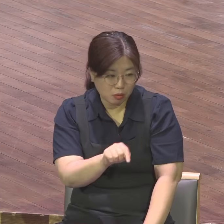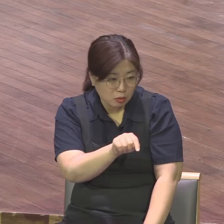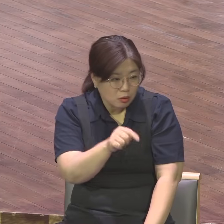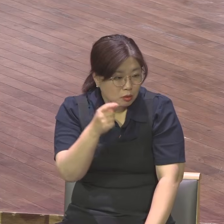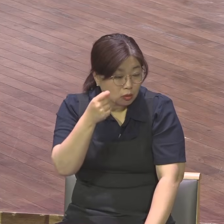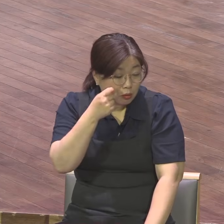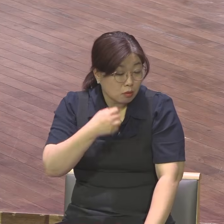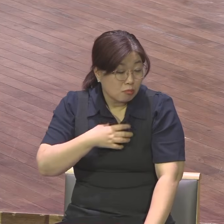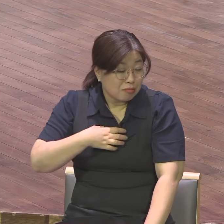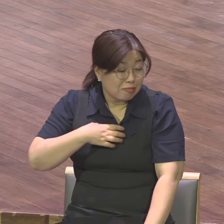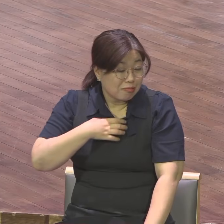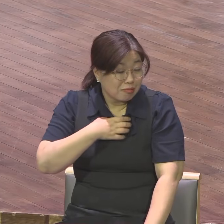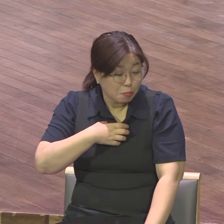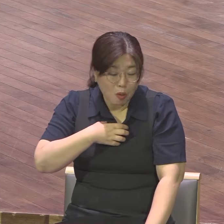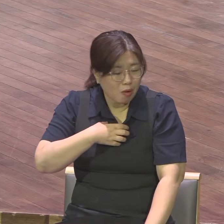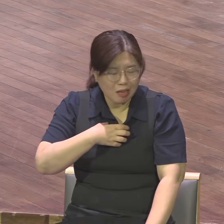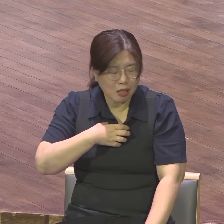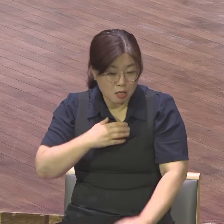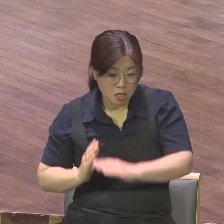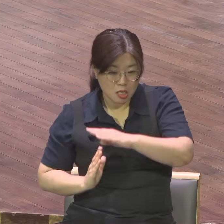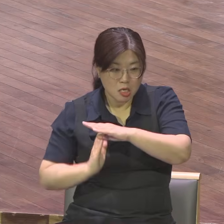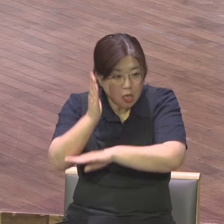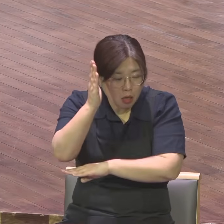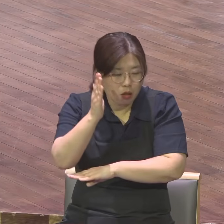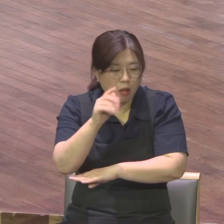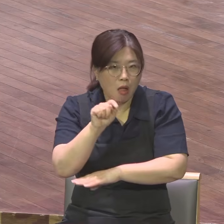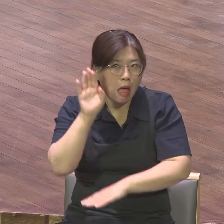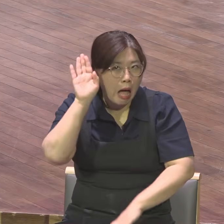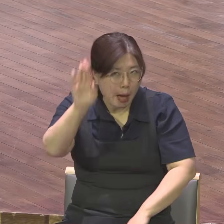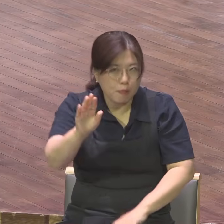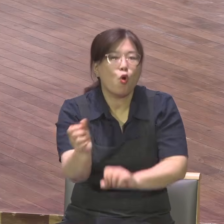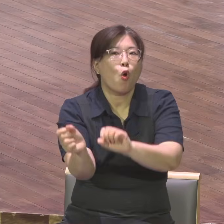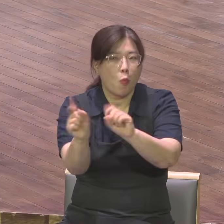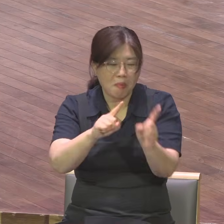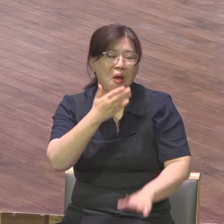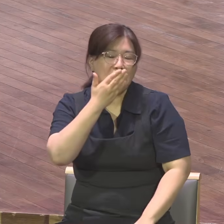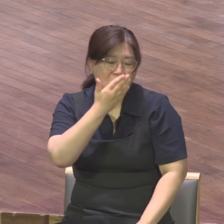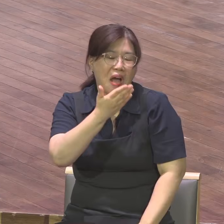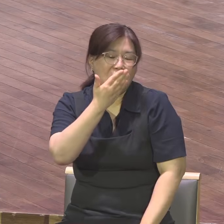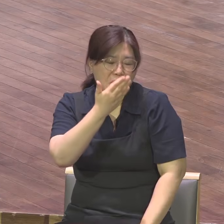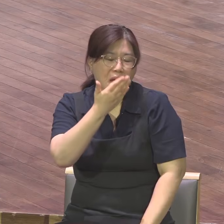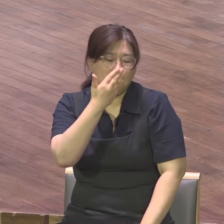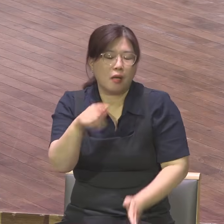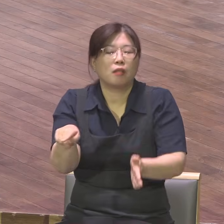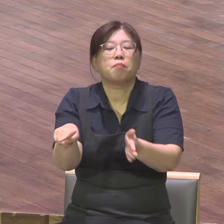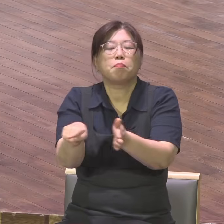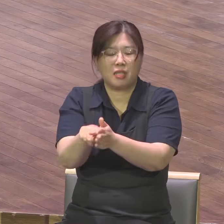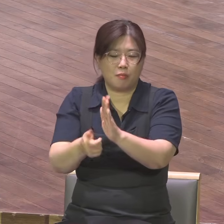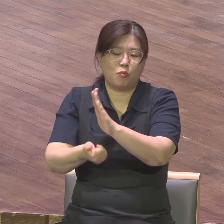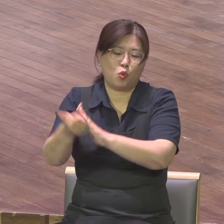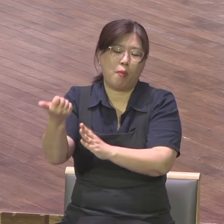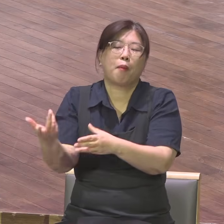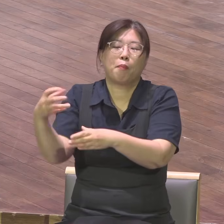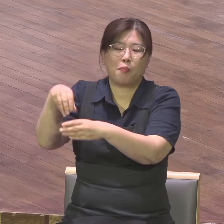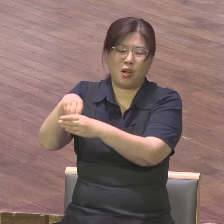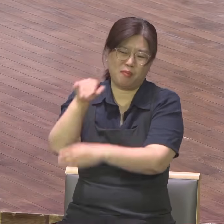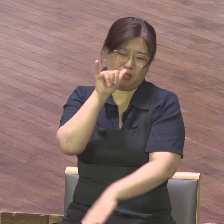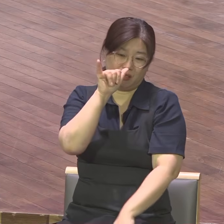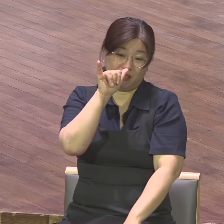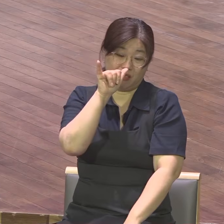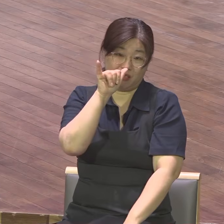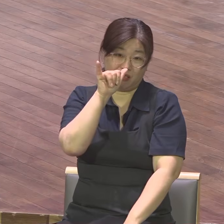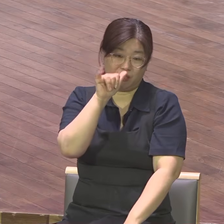슬퍼하는 것에 넘어서서 회복시켜 주신 하나님을 바라봐야 돼요. 회복시켜 주신 하나님. 이